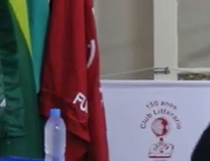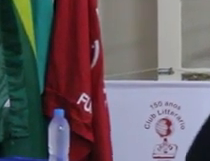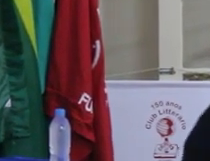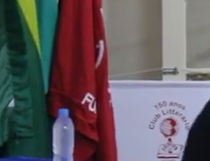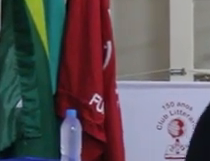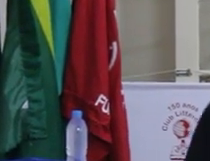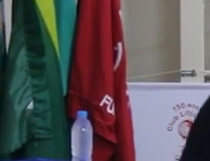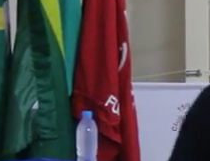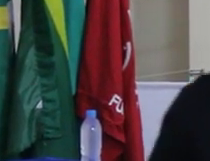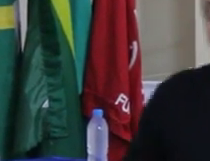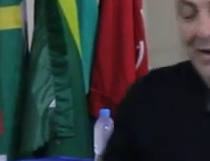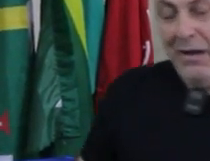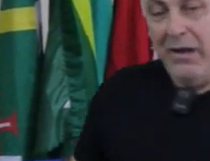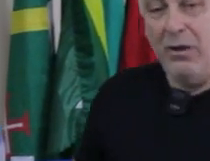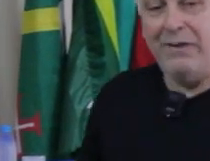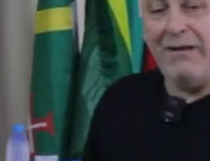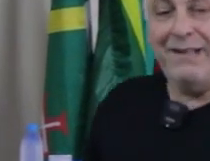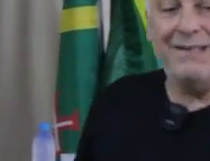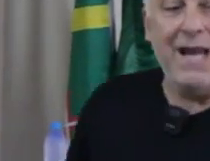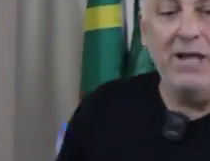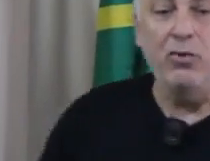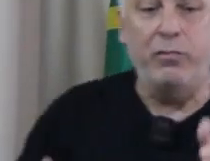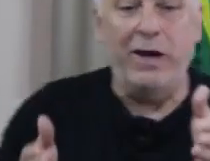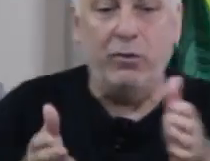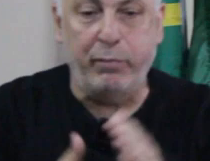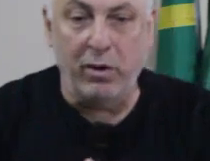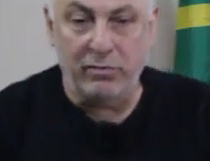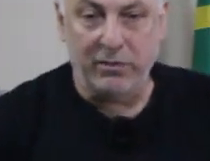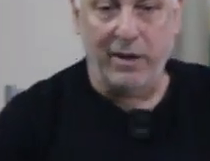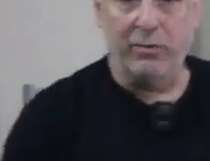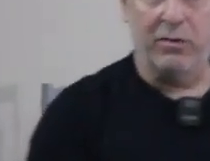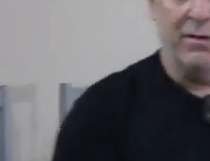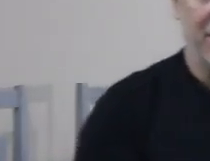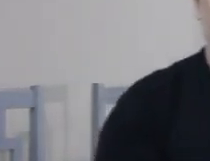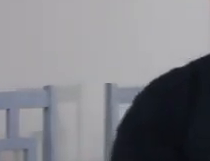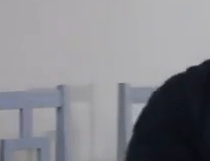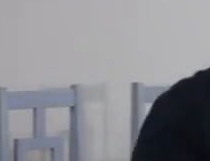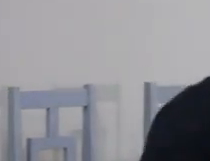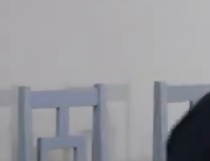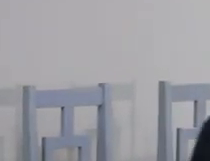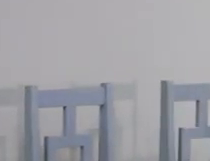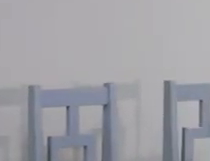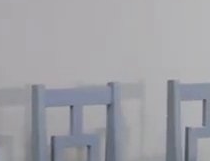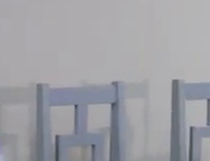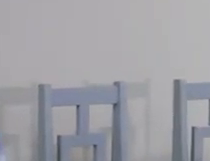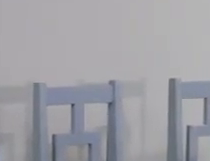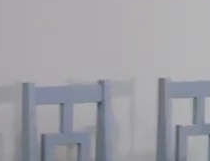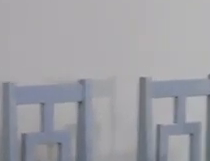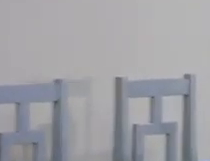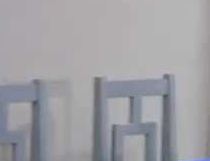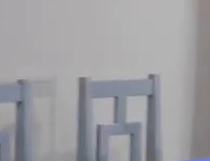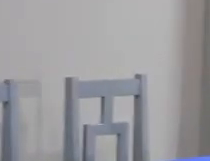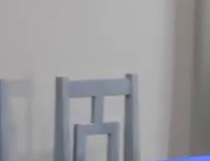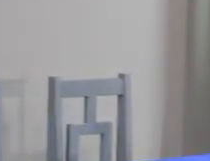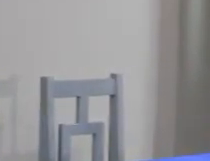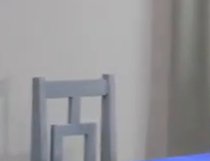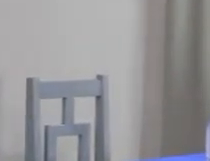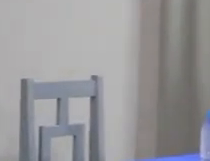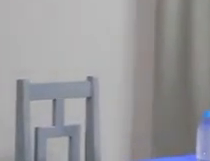acontecem comigo. Eu estava saindo para o aeroporto, Eduardo. A Isabel chegou correndo para